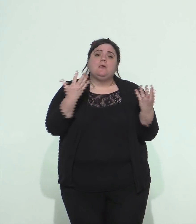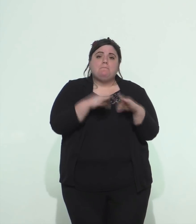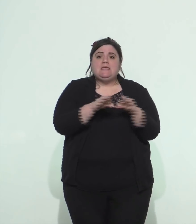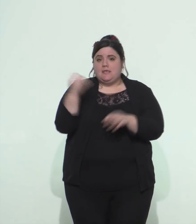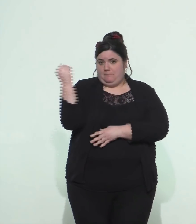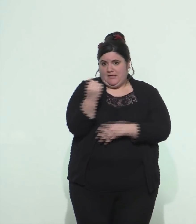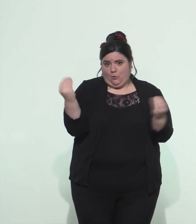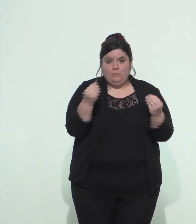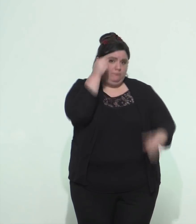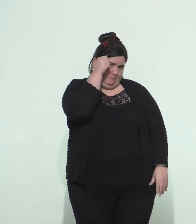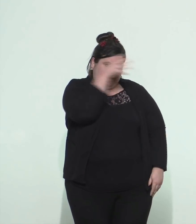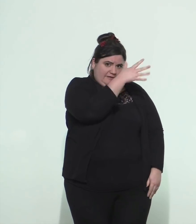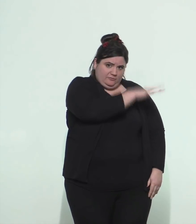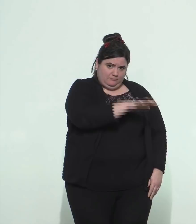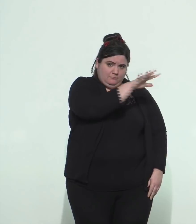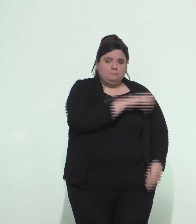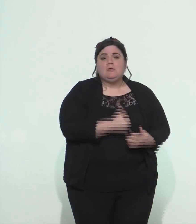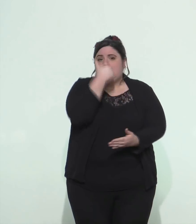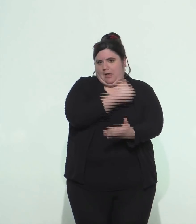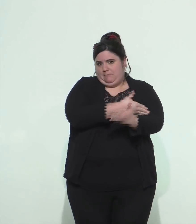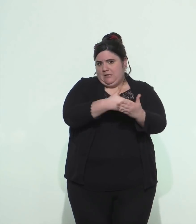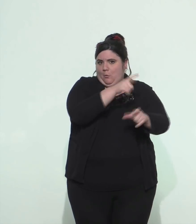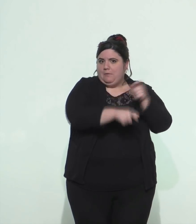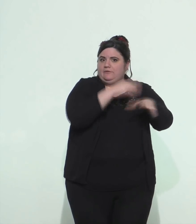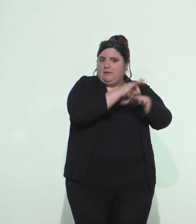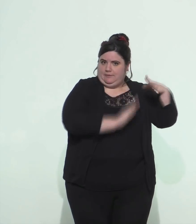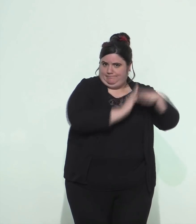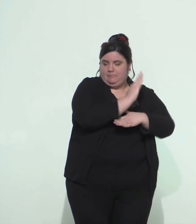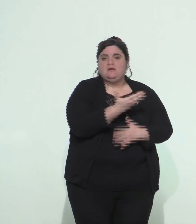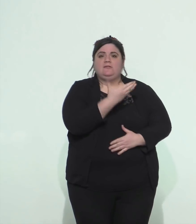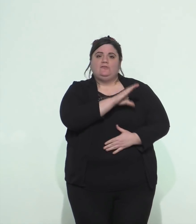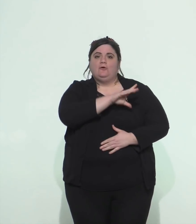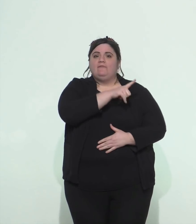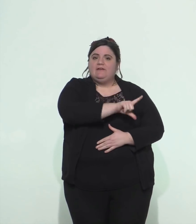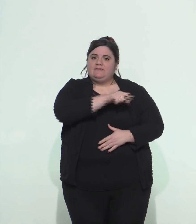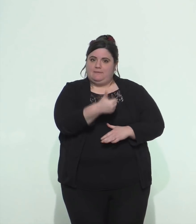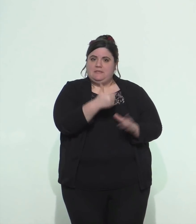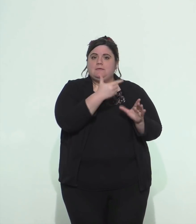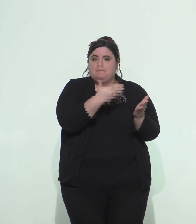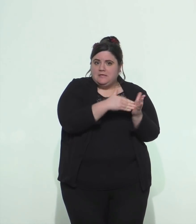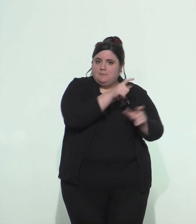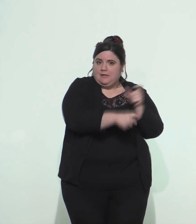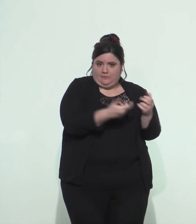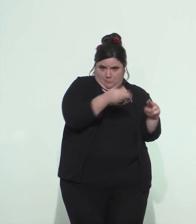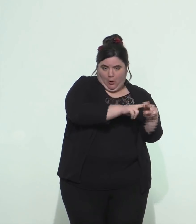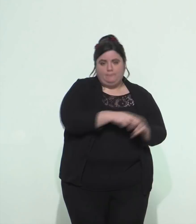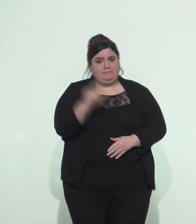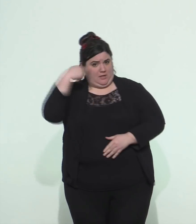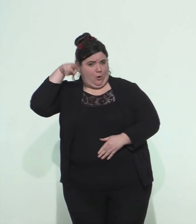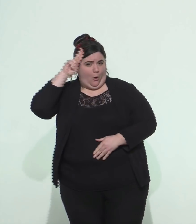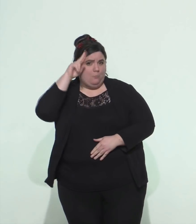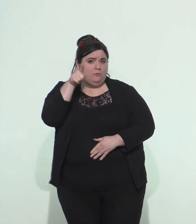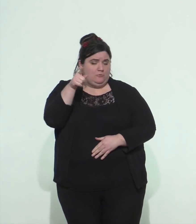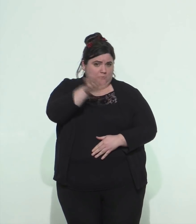pays le plus touché, avec plus d'1 million de cas et 61 123 décès. L'Europe reste fortement